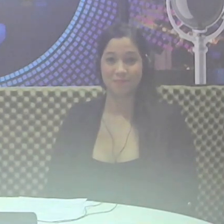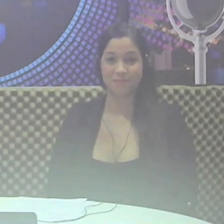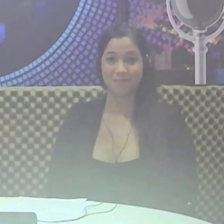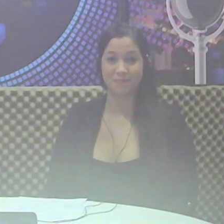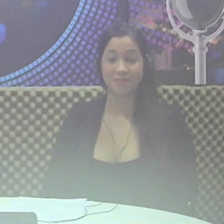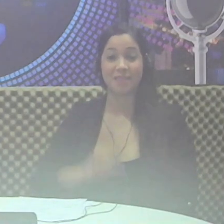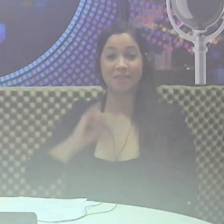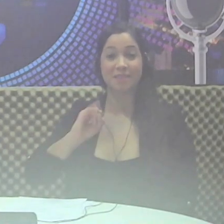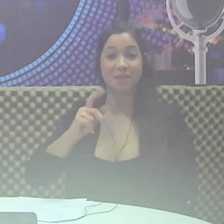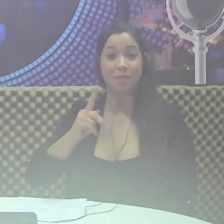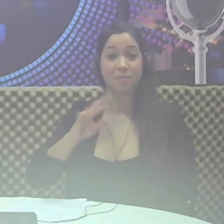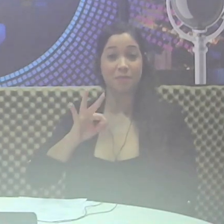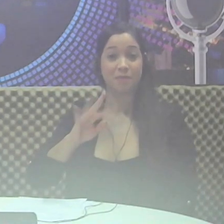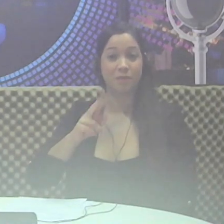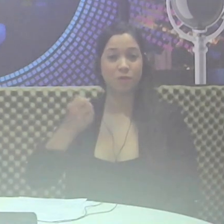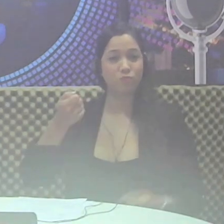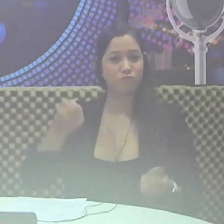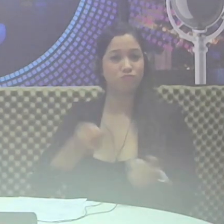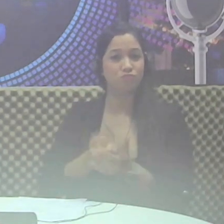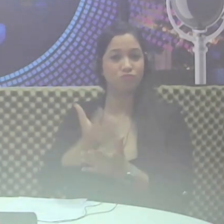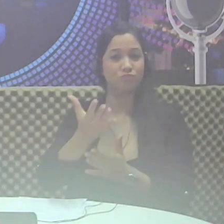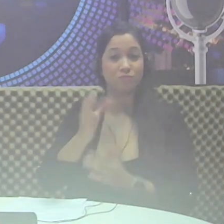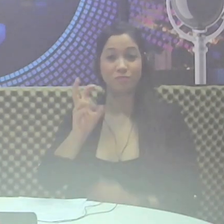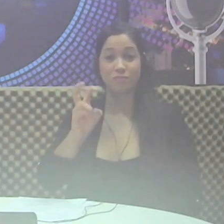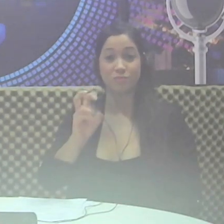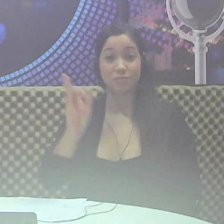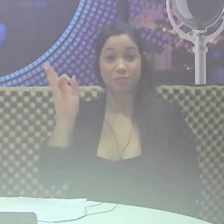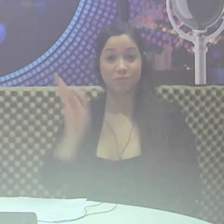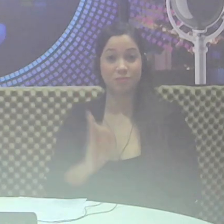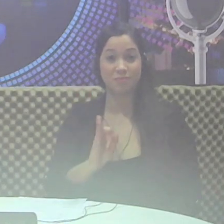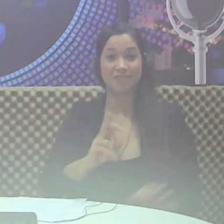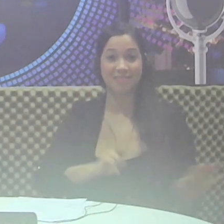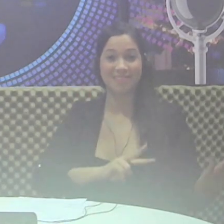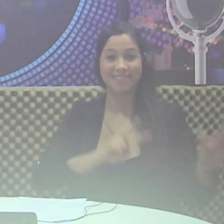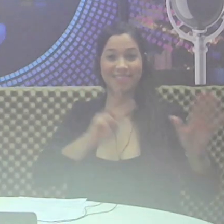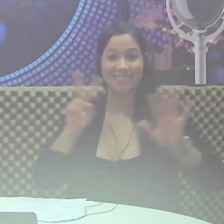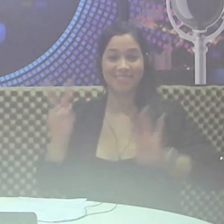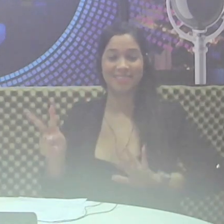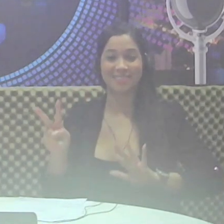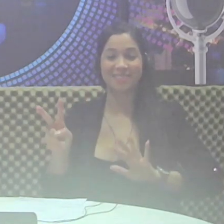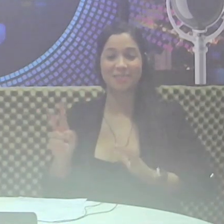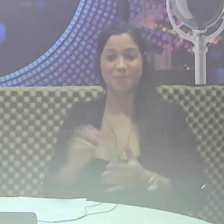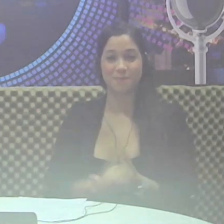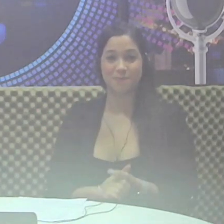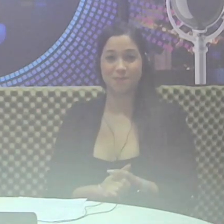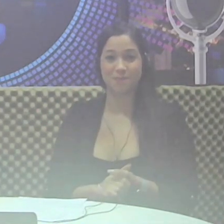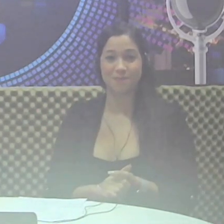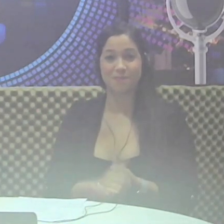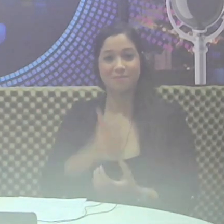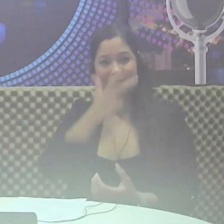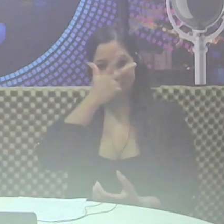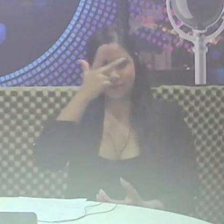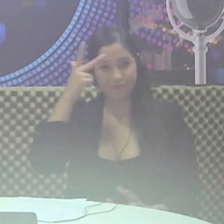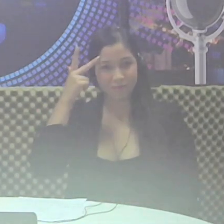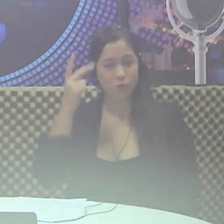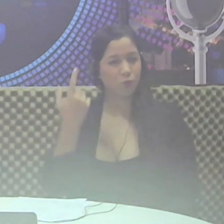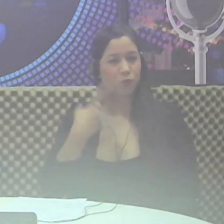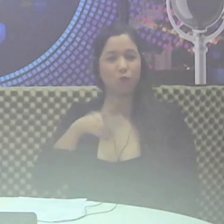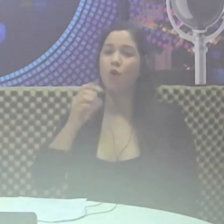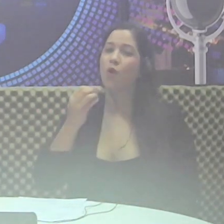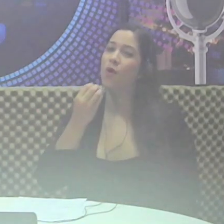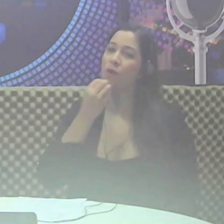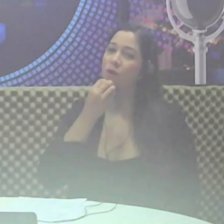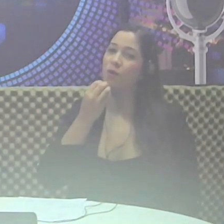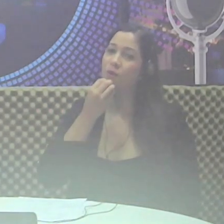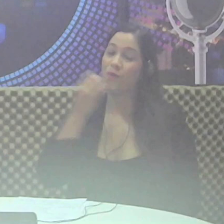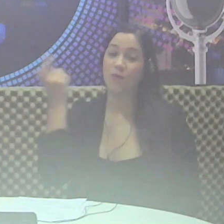IPTU pago à vista tem até 5% nesta semana. O contribuinte tem uma última oportunidade para